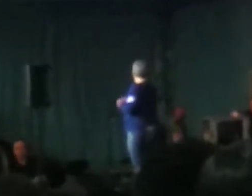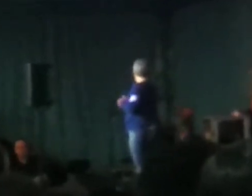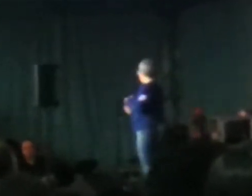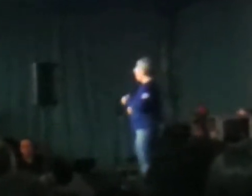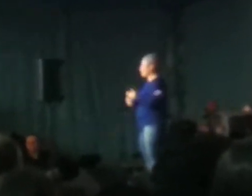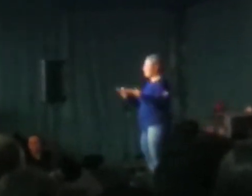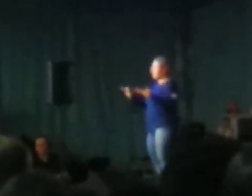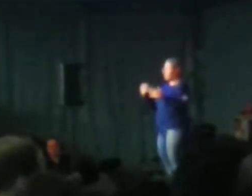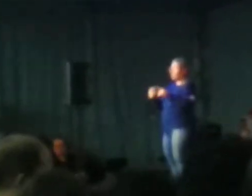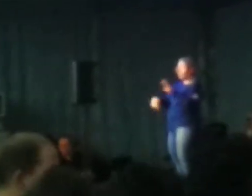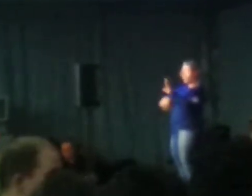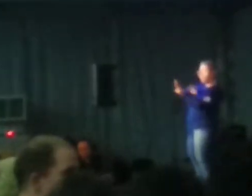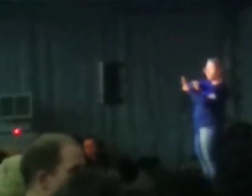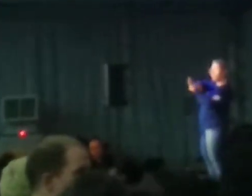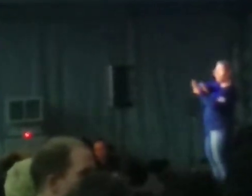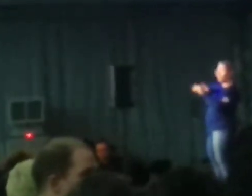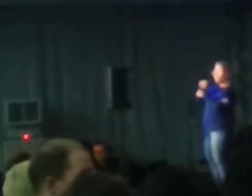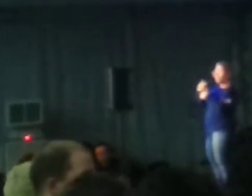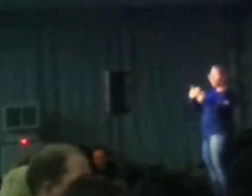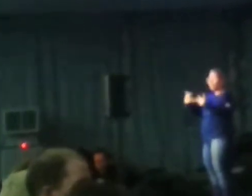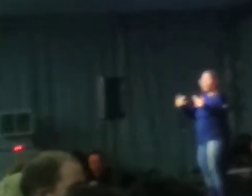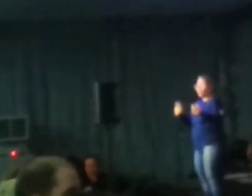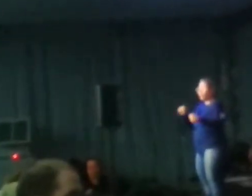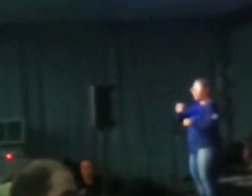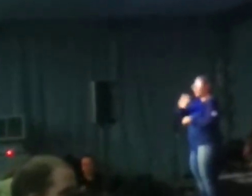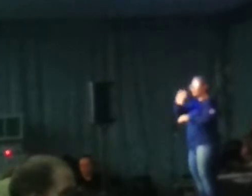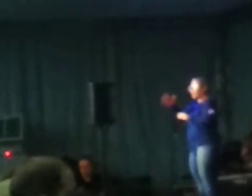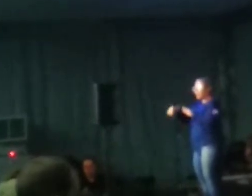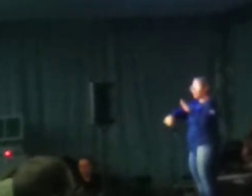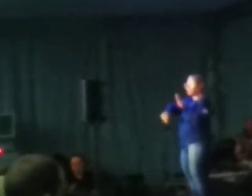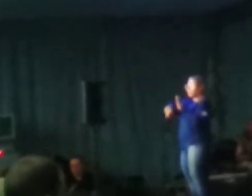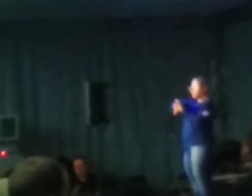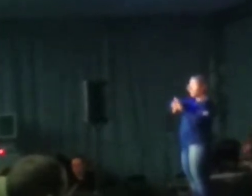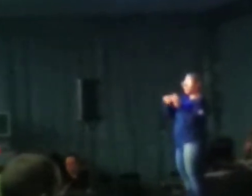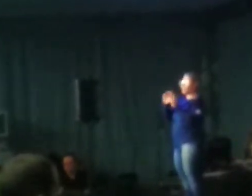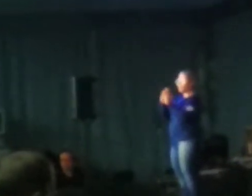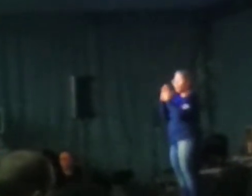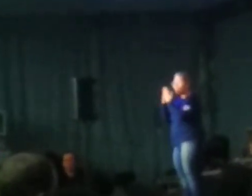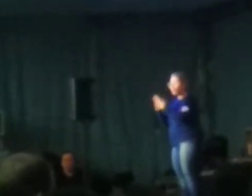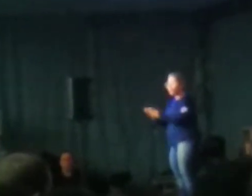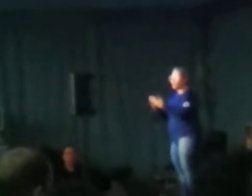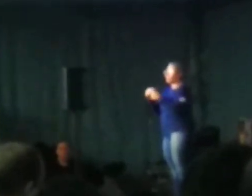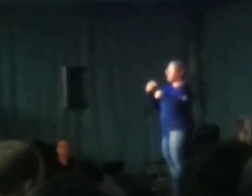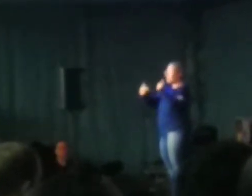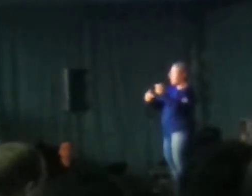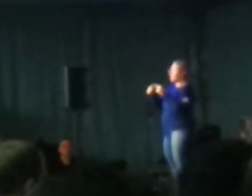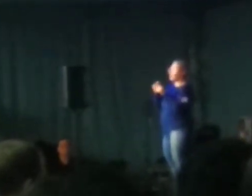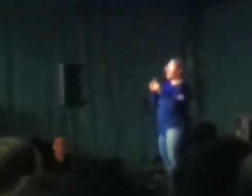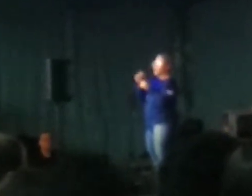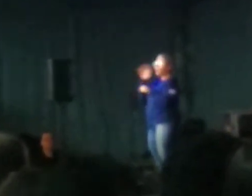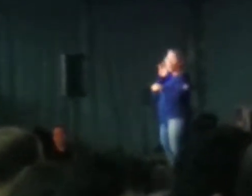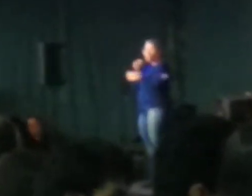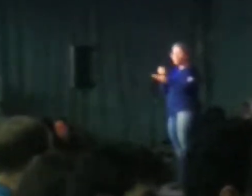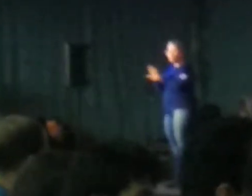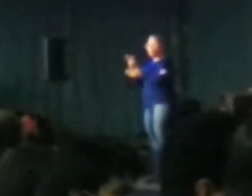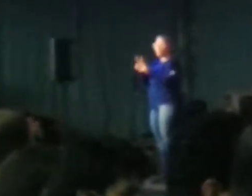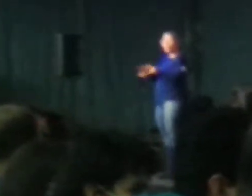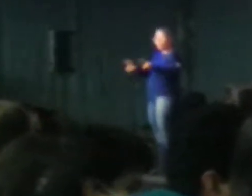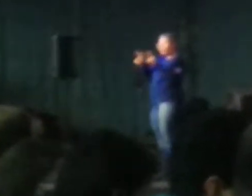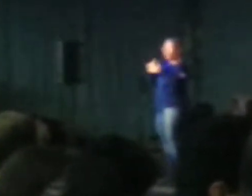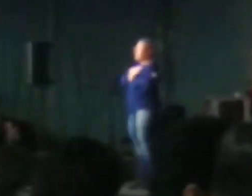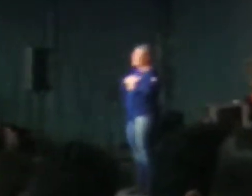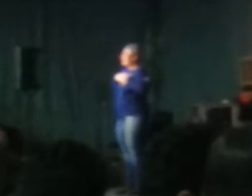Os bastidores dos grandes casos criminais, seus livros e suas produções audiovisuais. Com muito prazer,